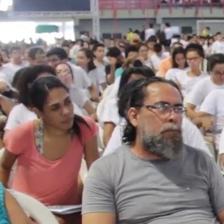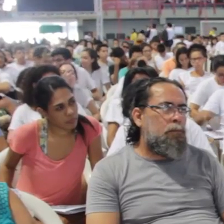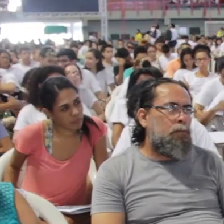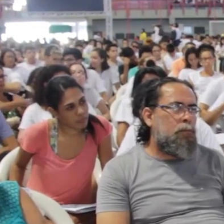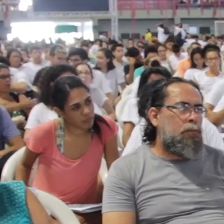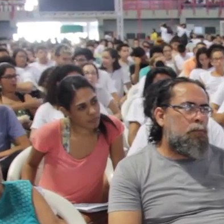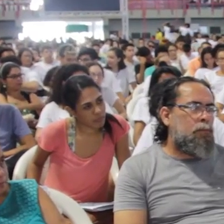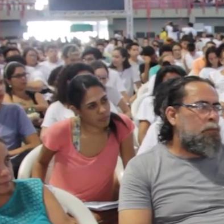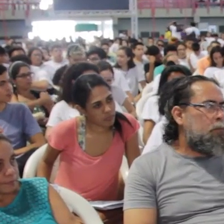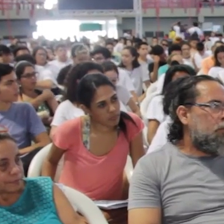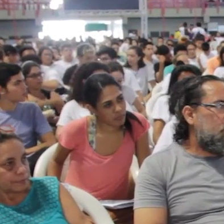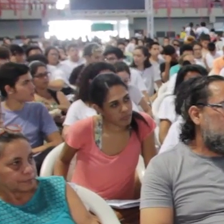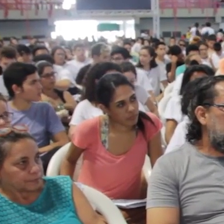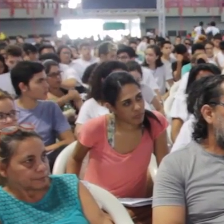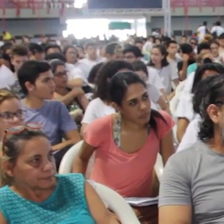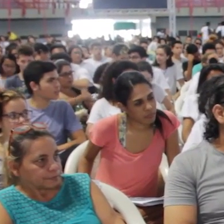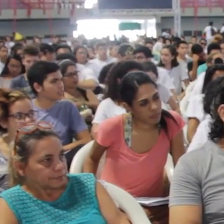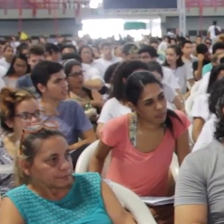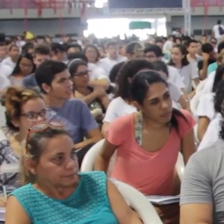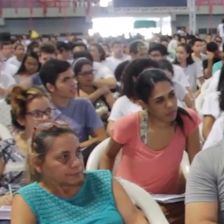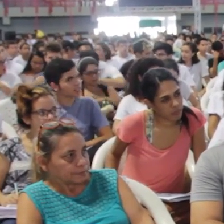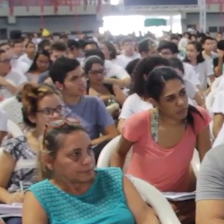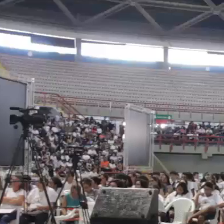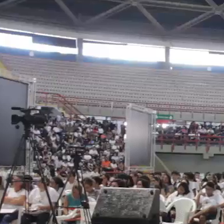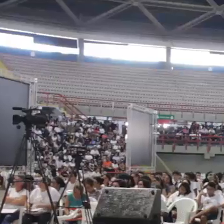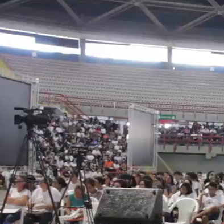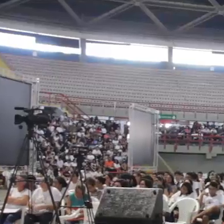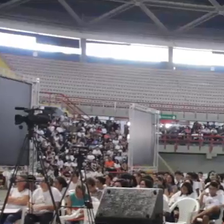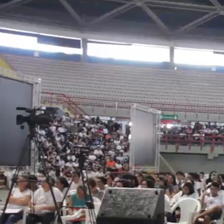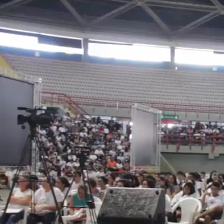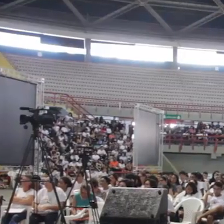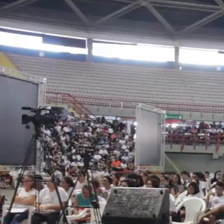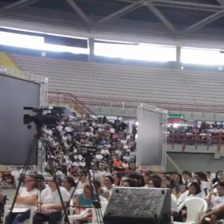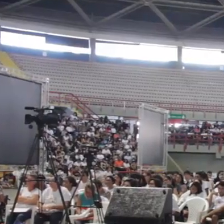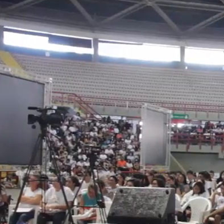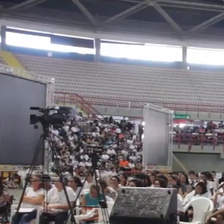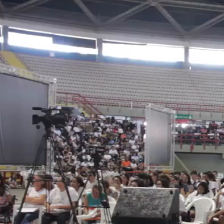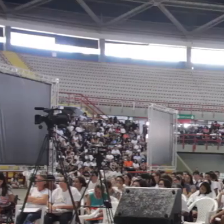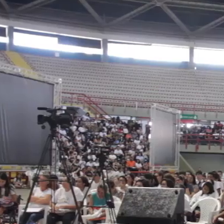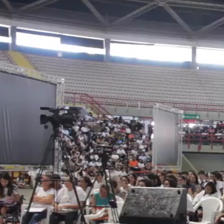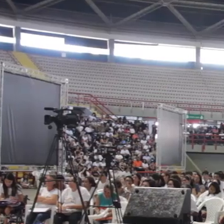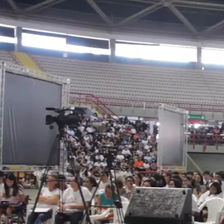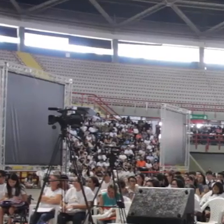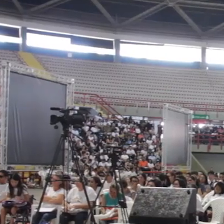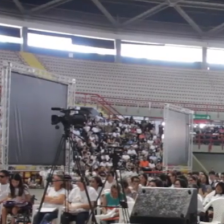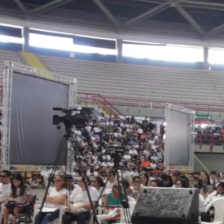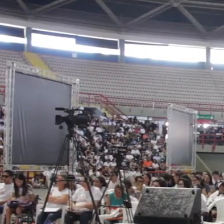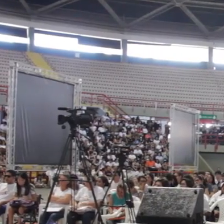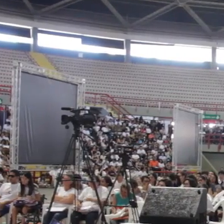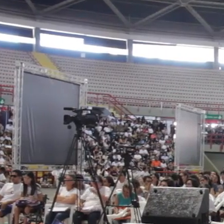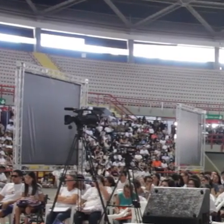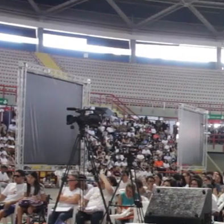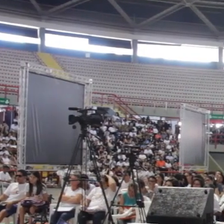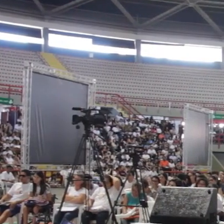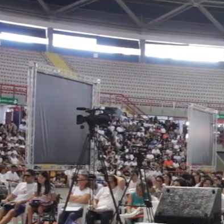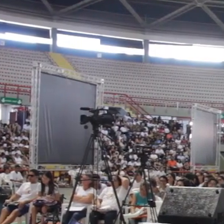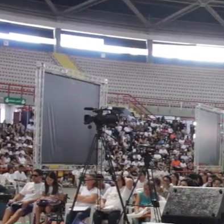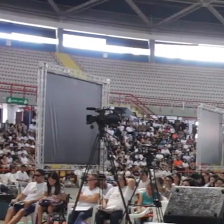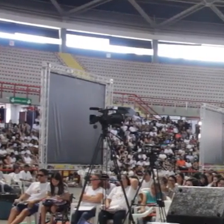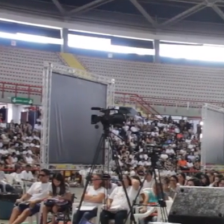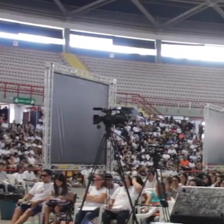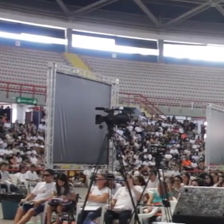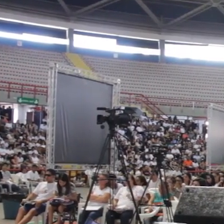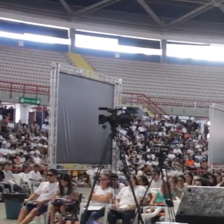finalidade? A fim de conscientizar, com o propósito de conscientizar. Aí eu botei no PowerPoint, ó.